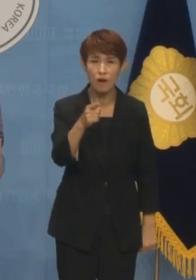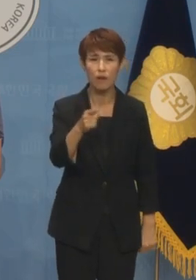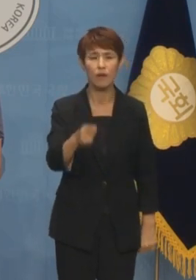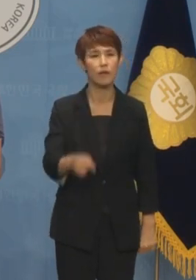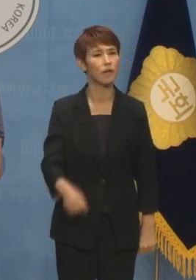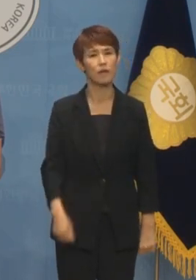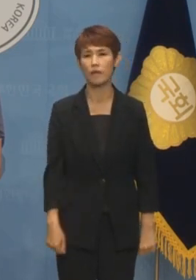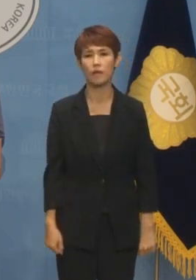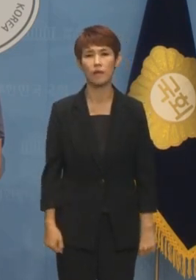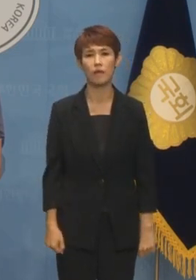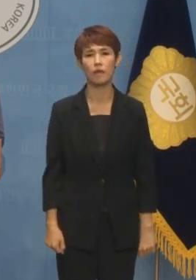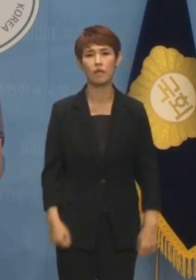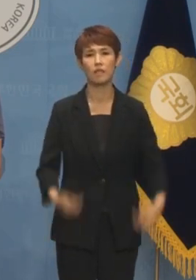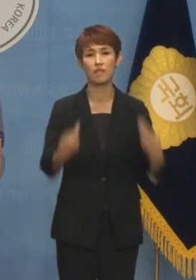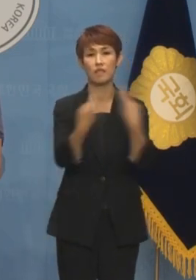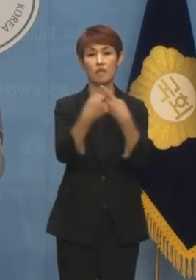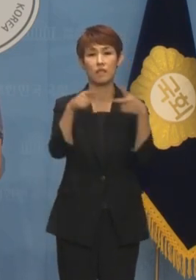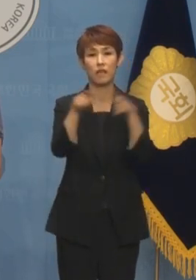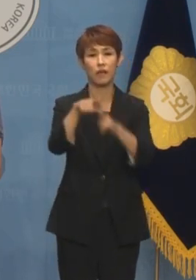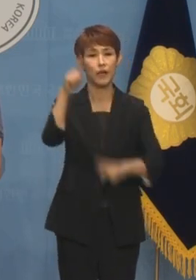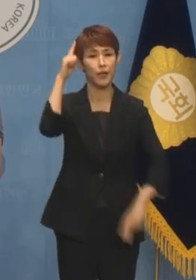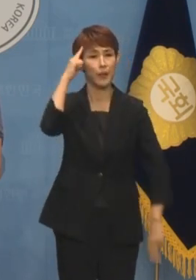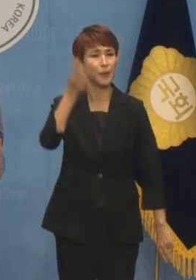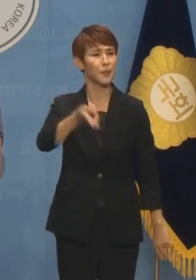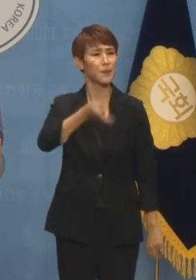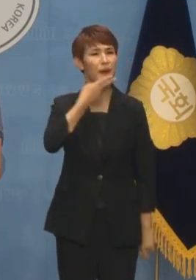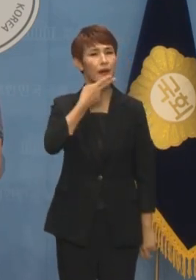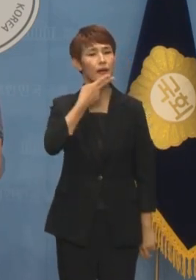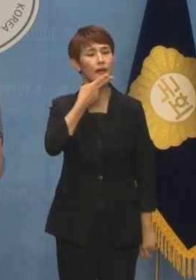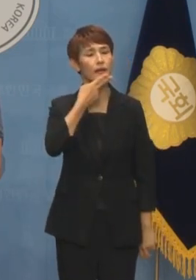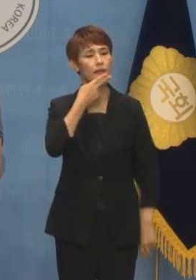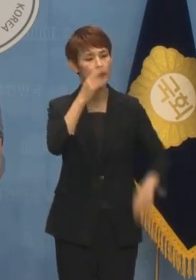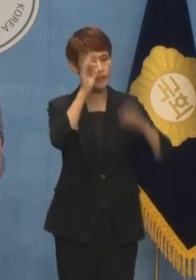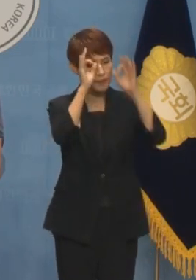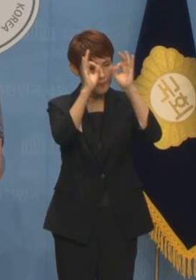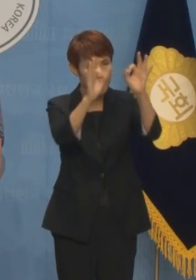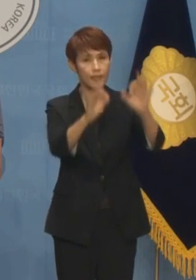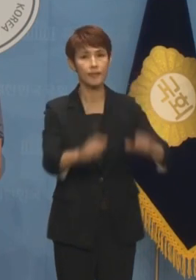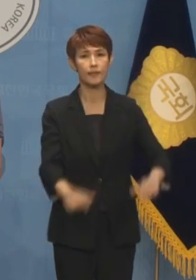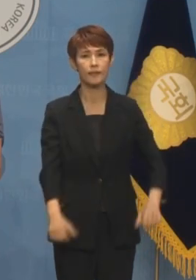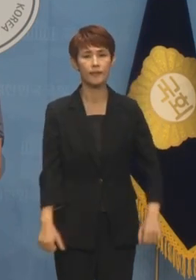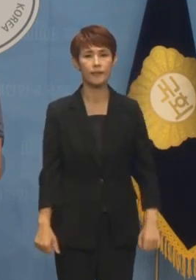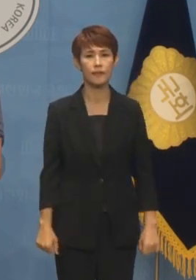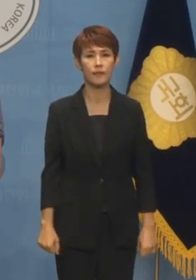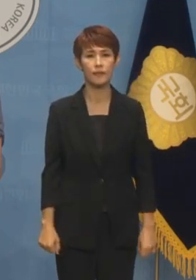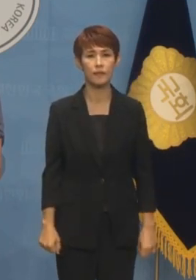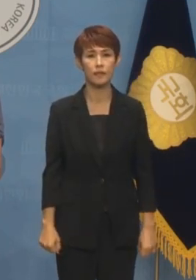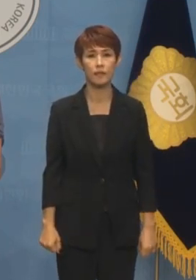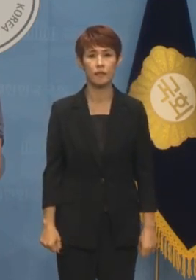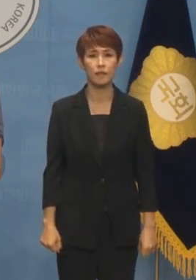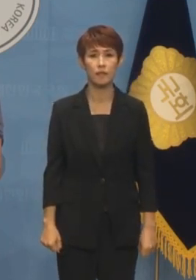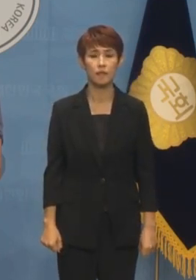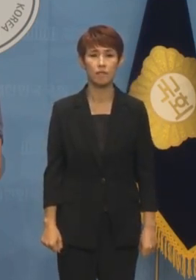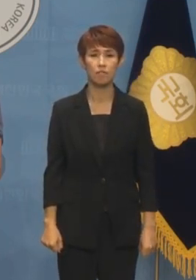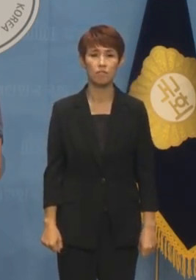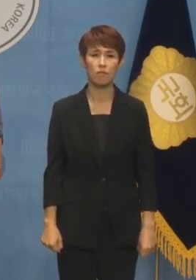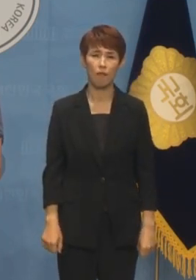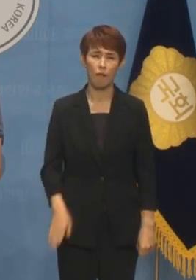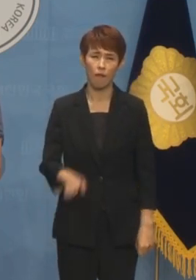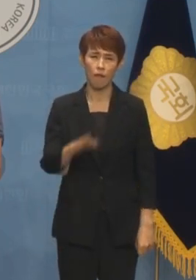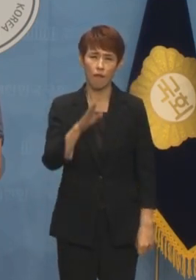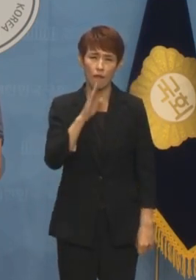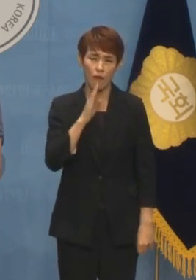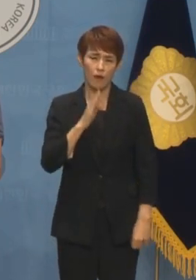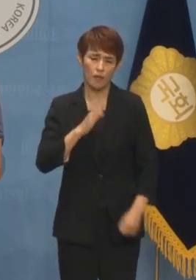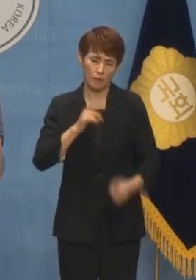아니 이해할 생각 전혀 없음이 분명합니다 그야말로 절한